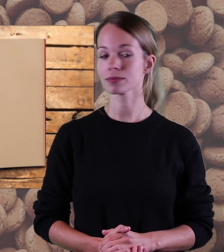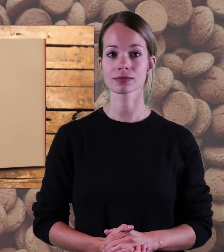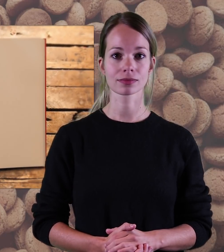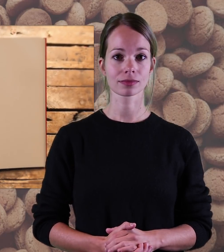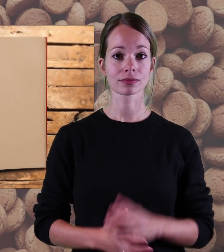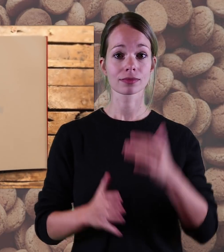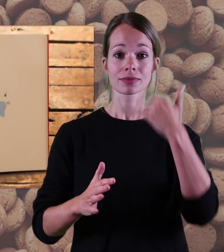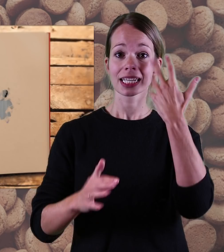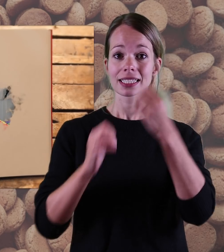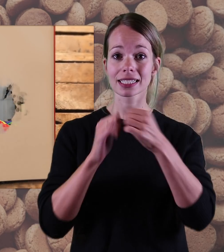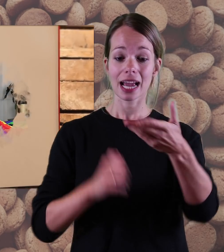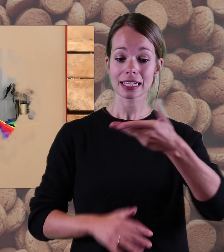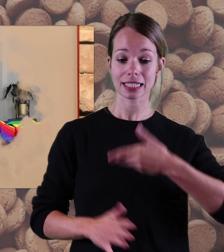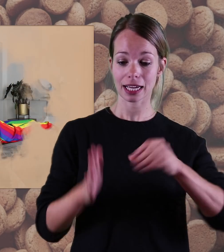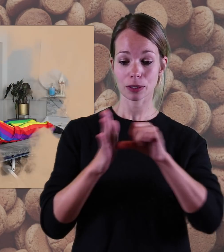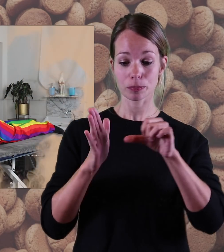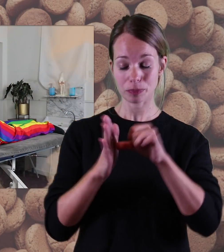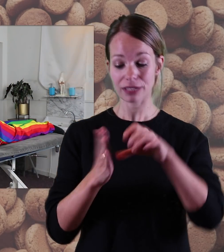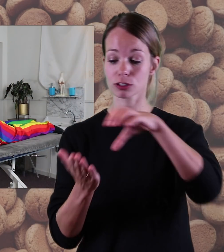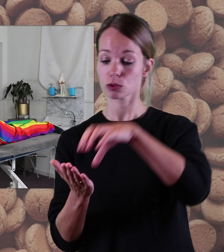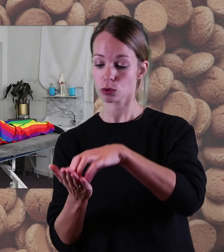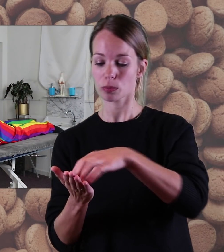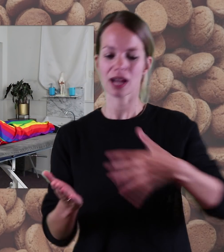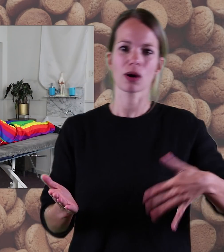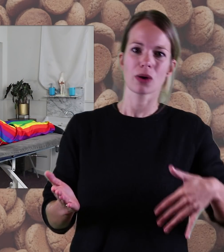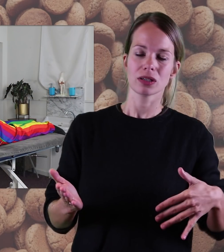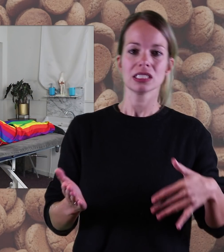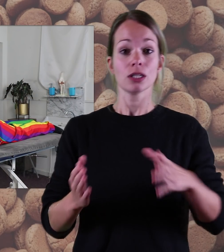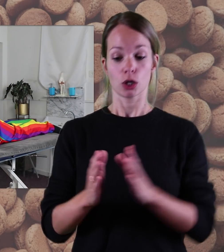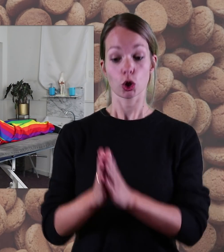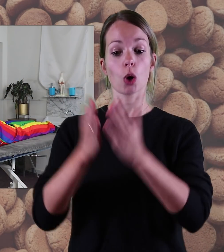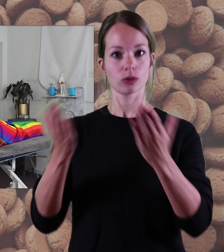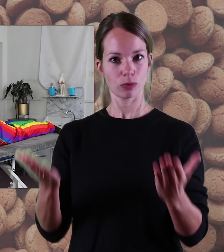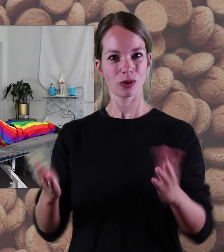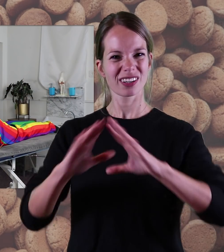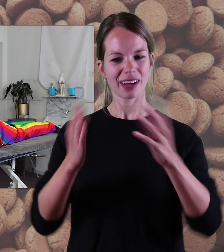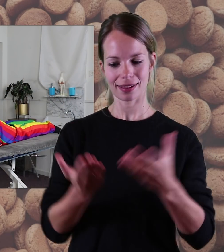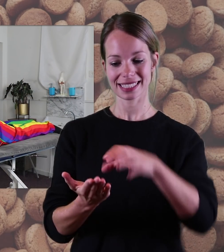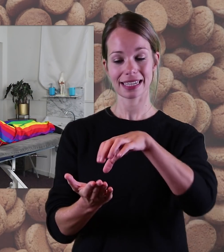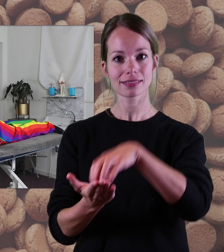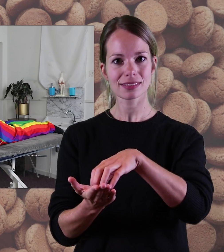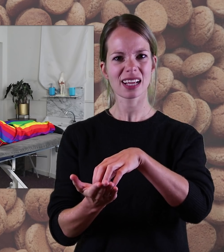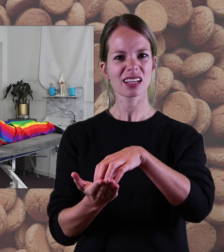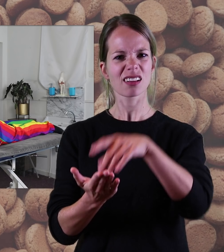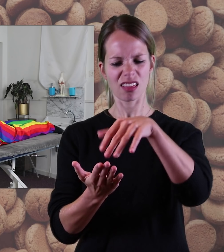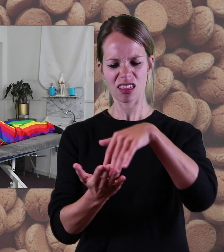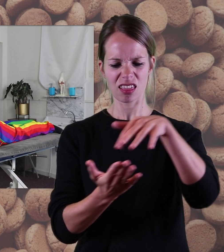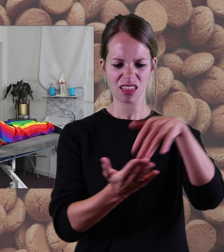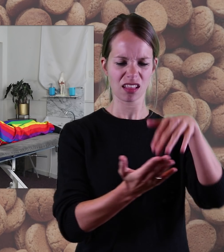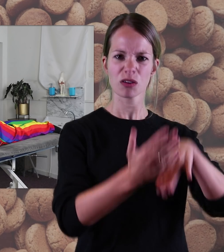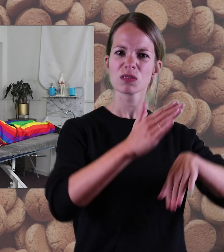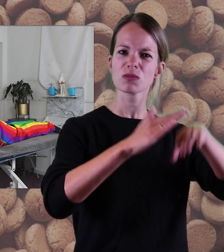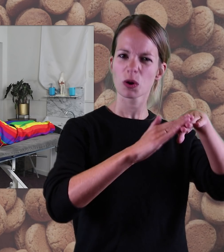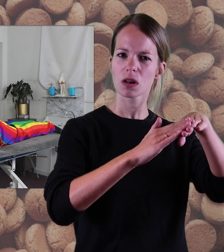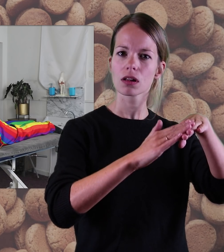Een brief zoals ieder jaar en hij vertelde mij dat het grote boek waar alles in staat, dat een beetje vol begint te